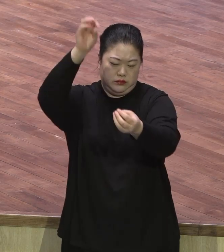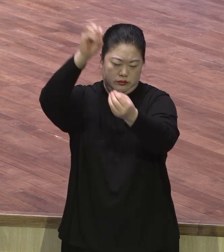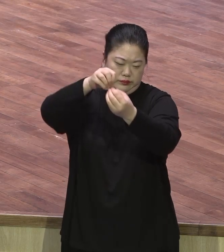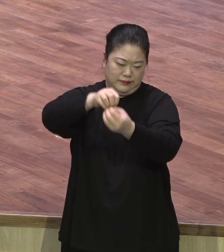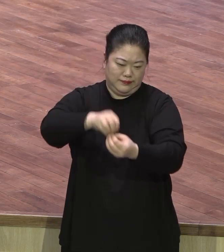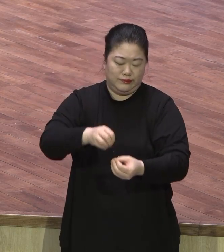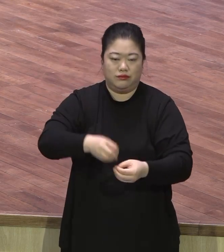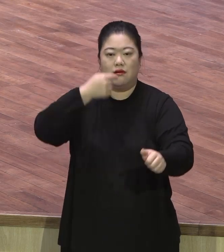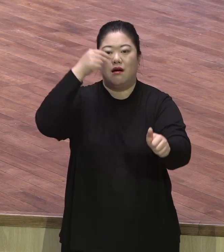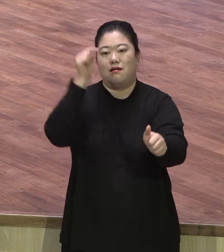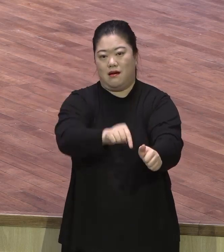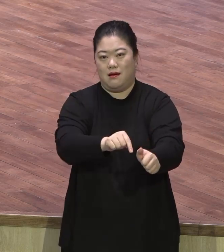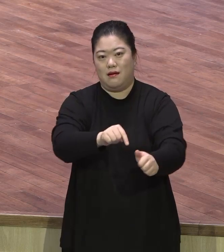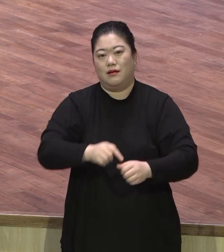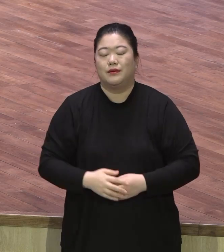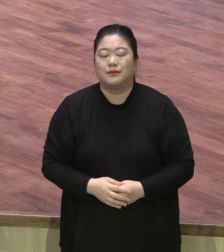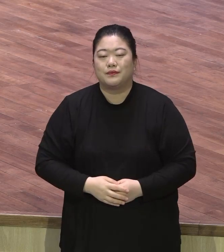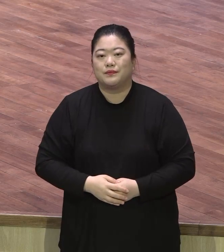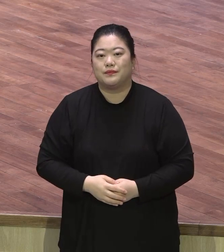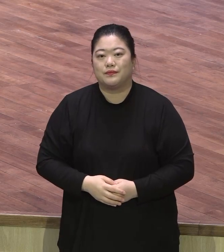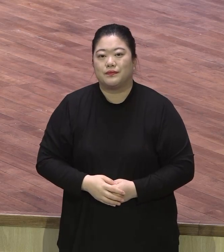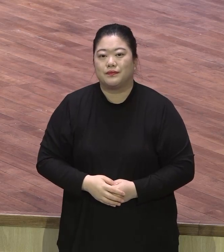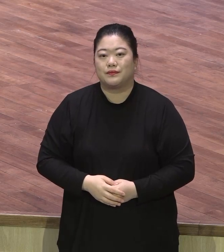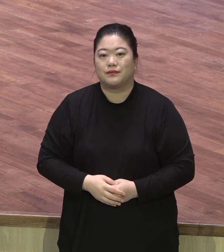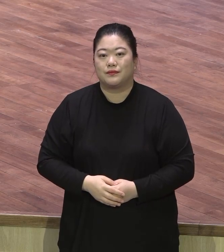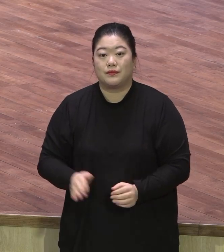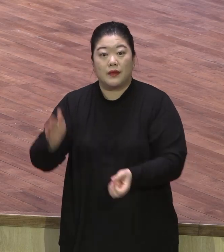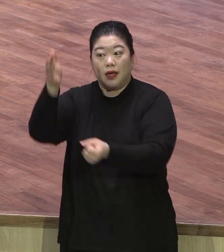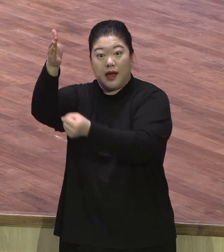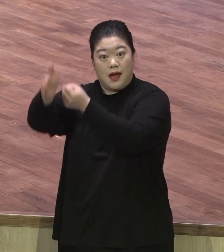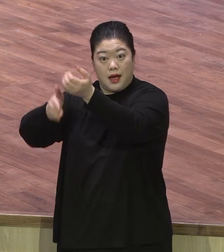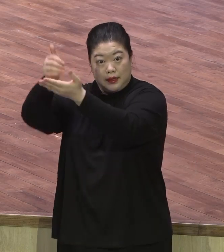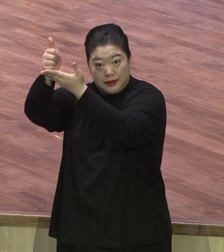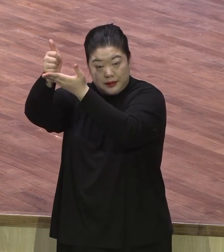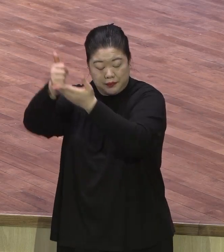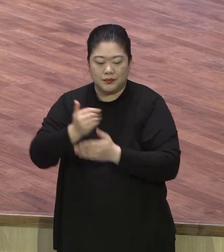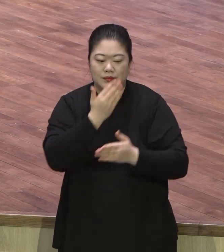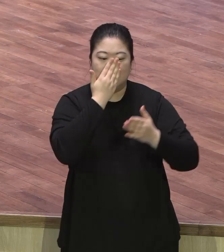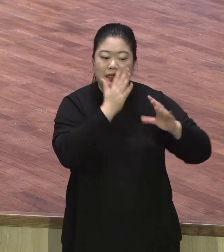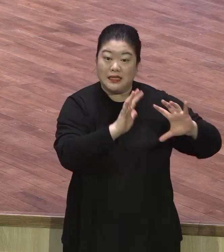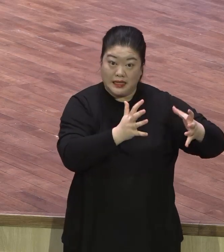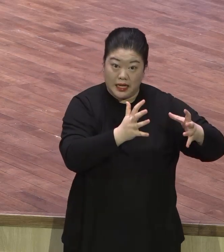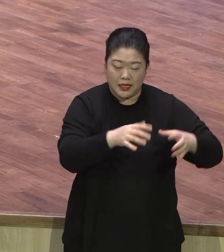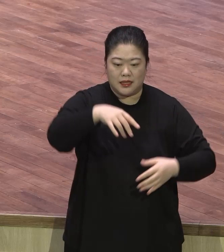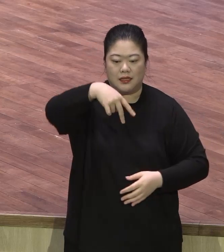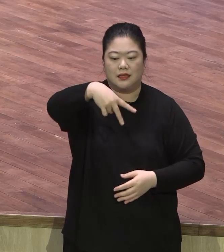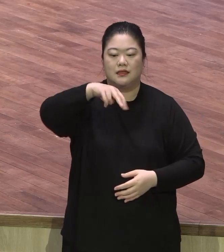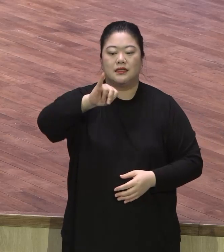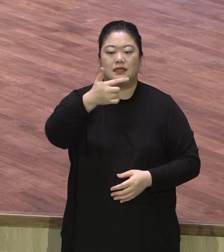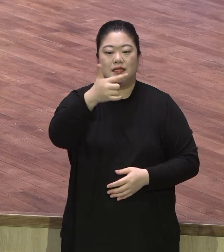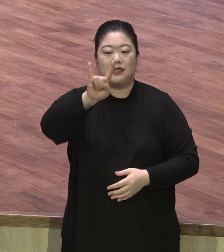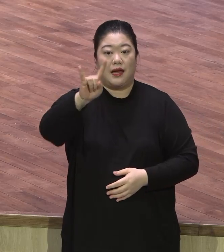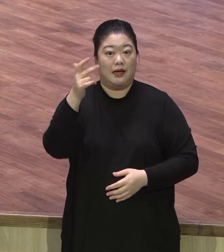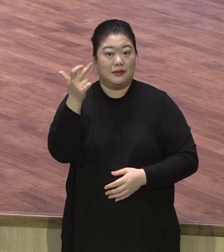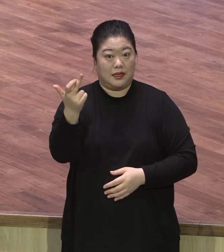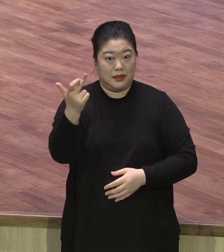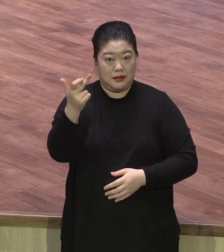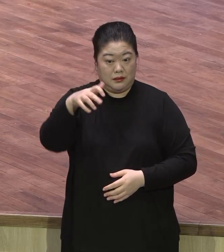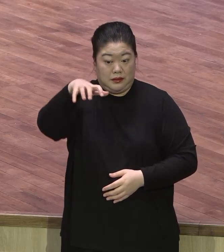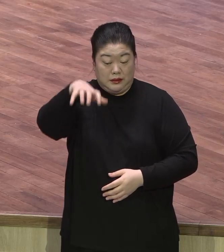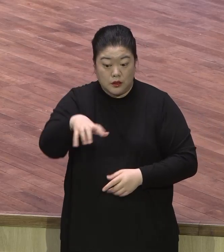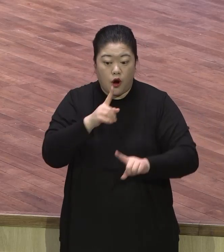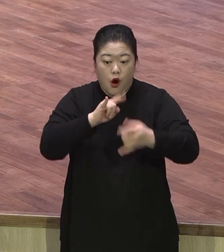하나님께서 이스라엘 백성과의 맺은 이 신해산 은약의 핵심이 이